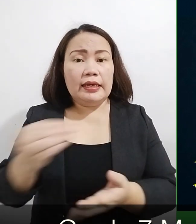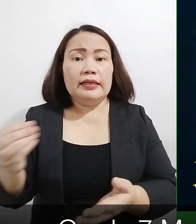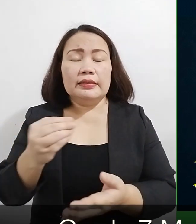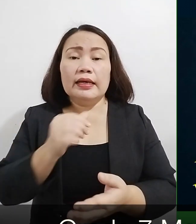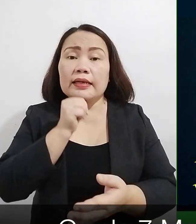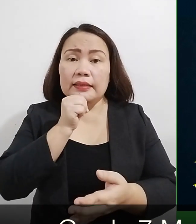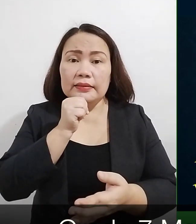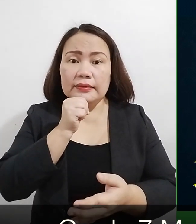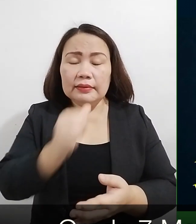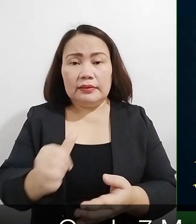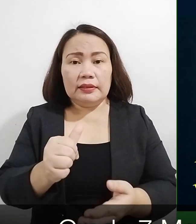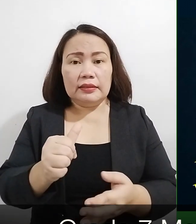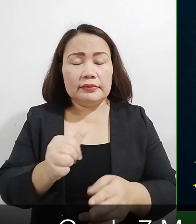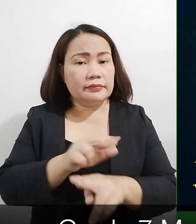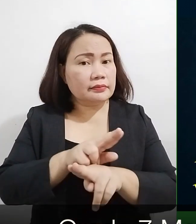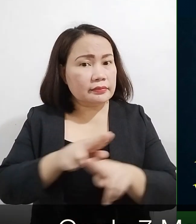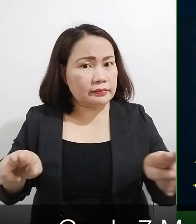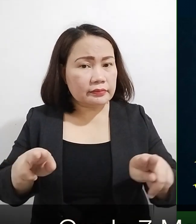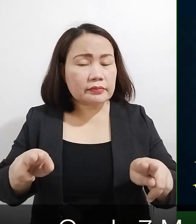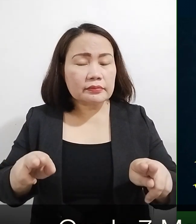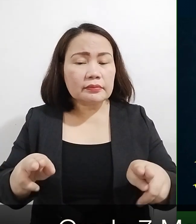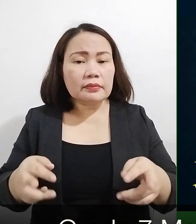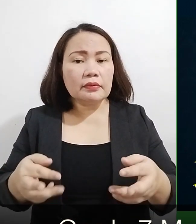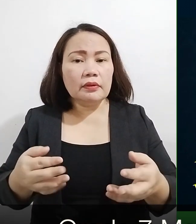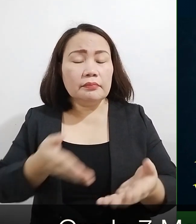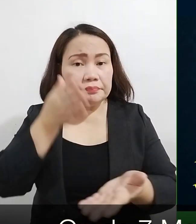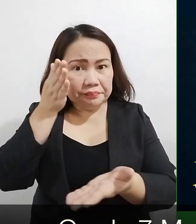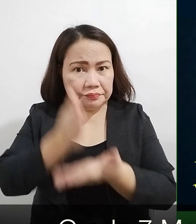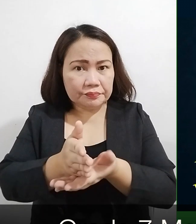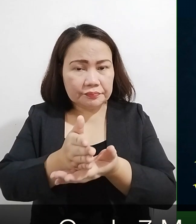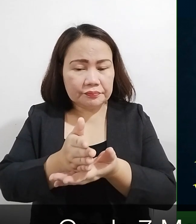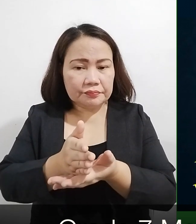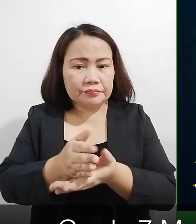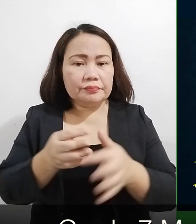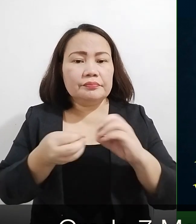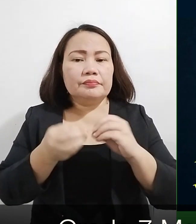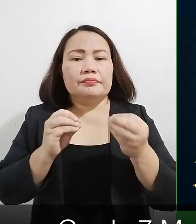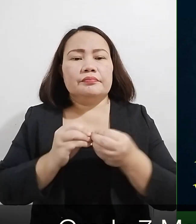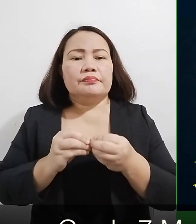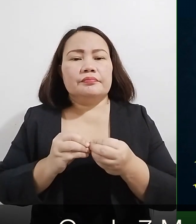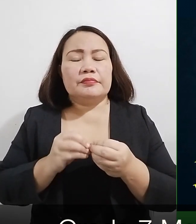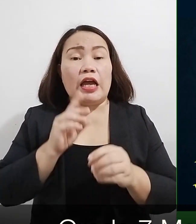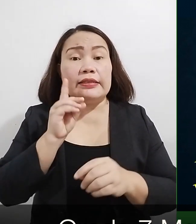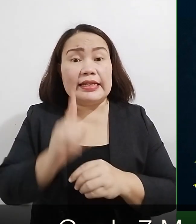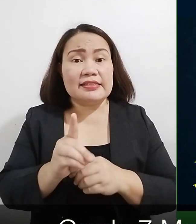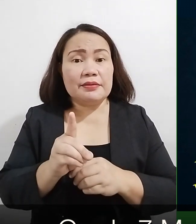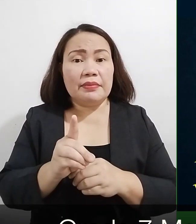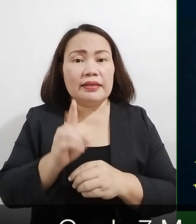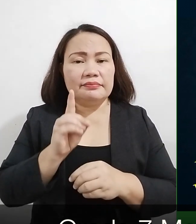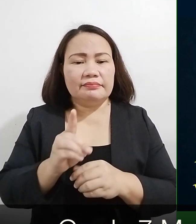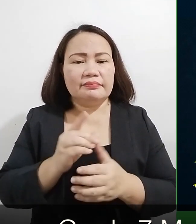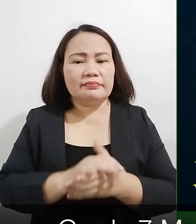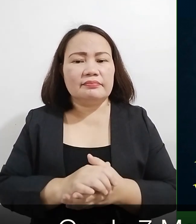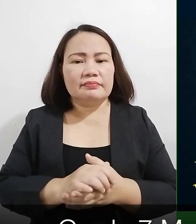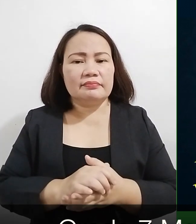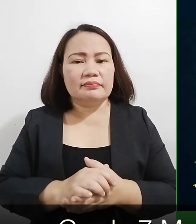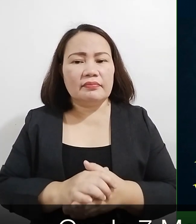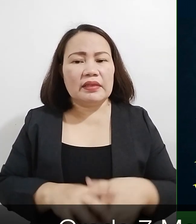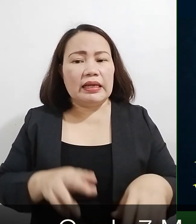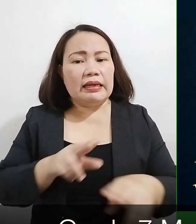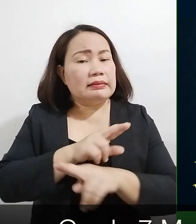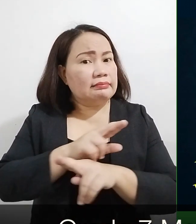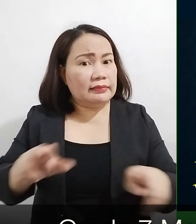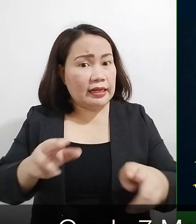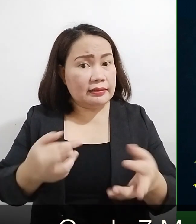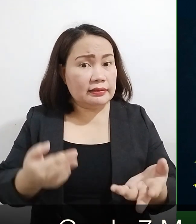Ito yung hindi nagre-repeat. It neither repeats nor terminates. Hindi sila repeating, hindi rin